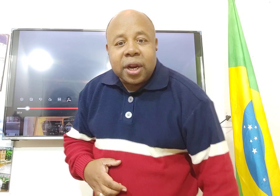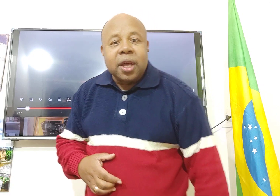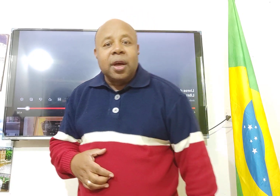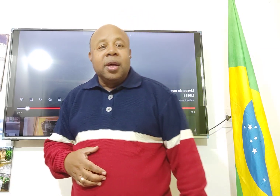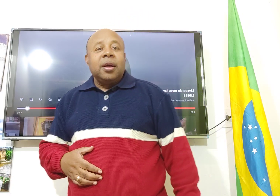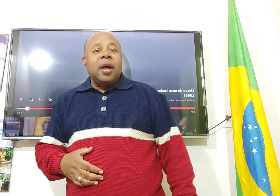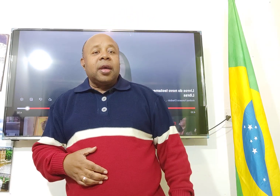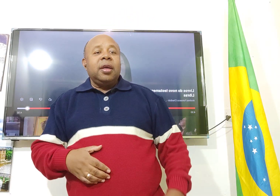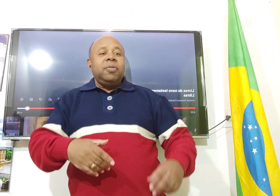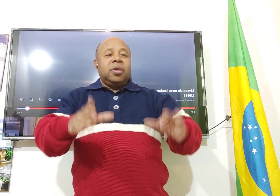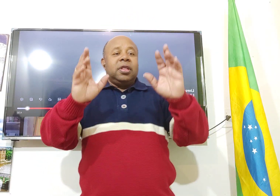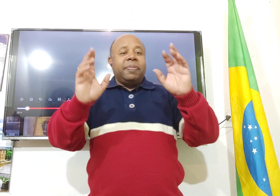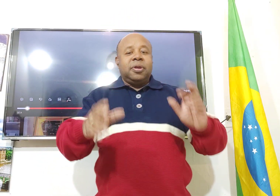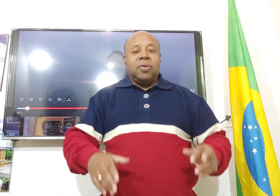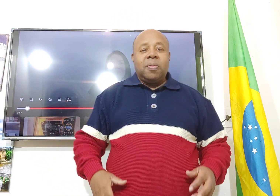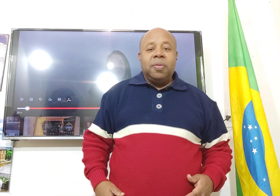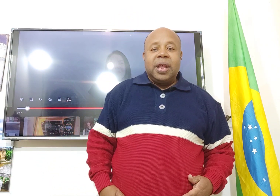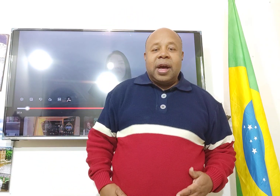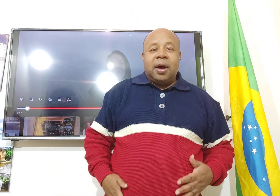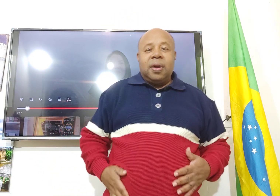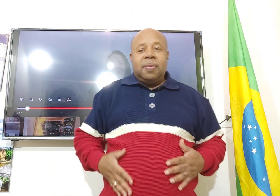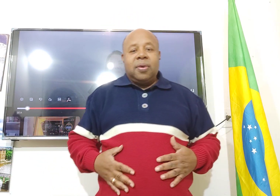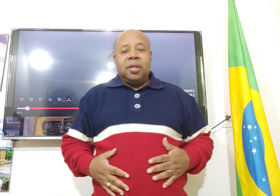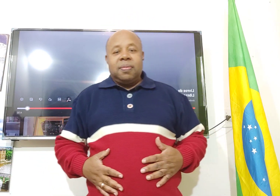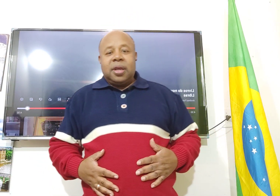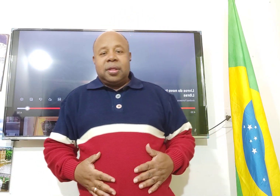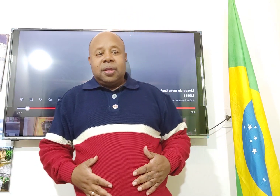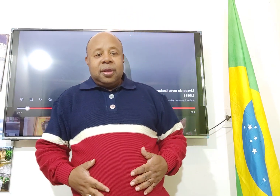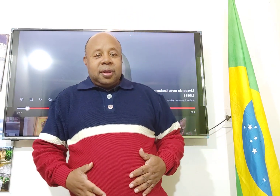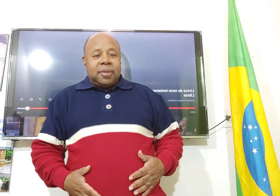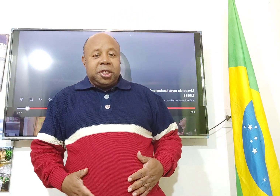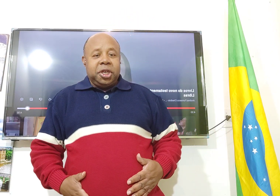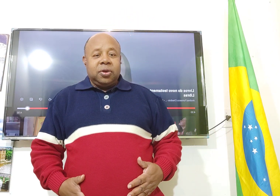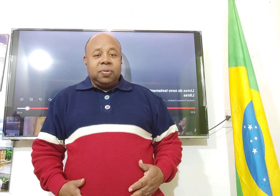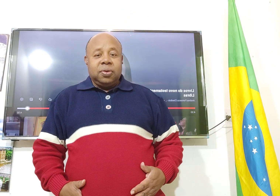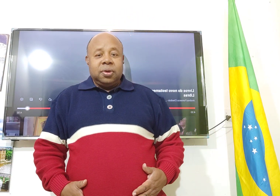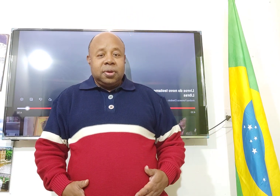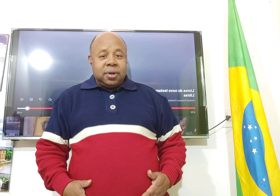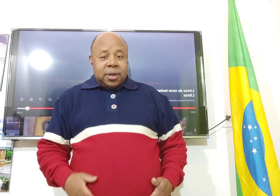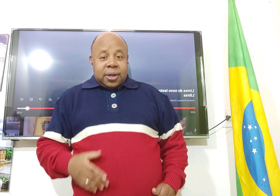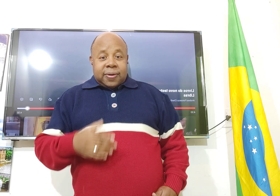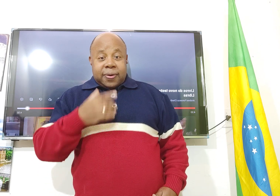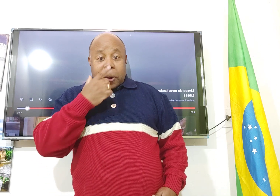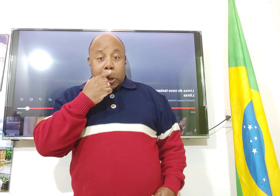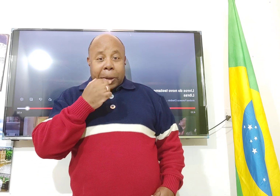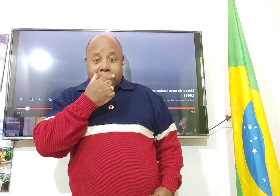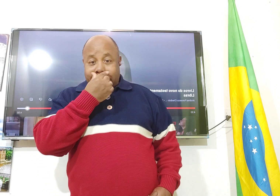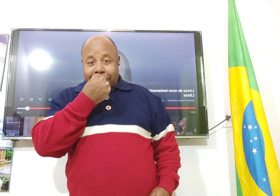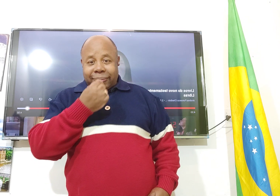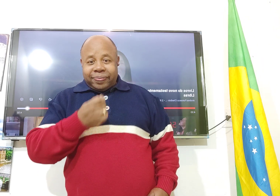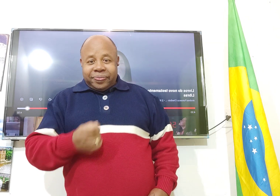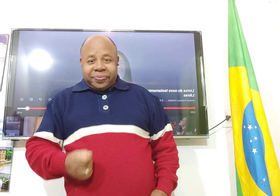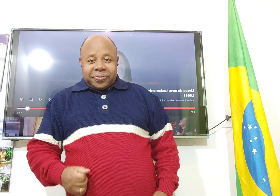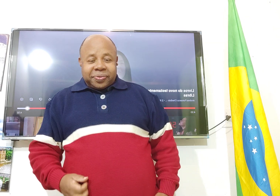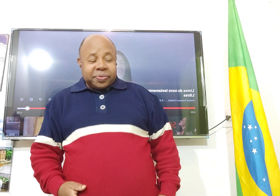ali, ó. Aqui meus intérpretes comem no meio da aula. É uma coisa mais chique no mundo. Viu?